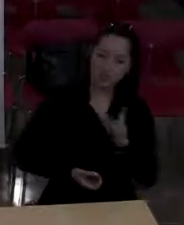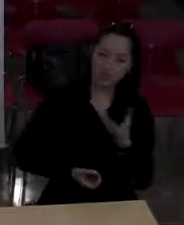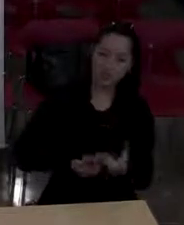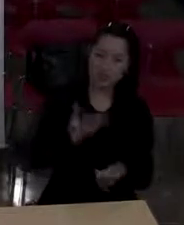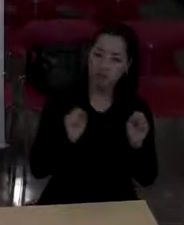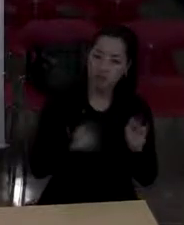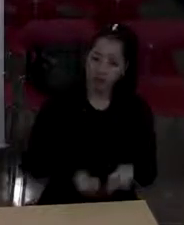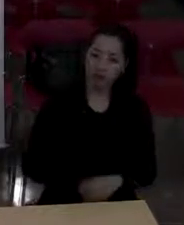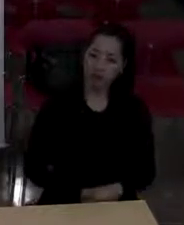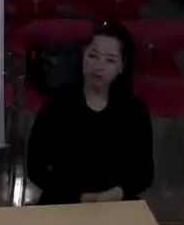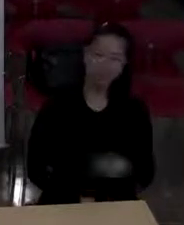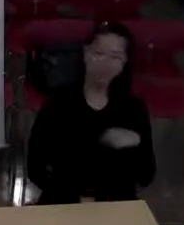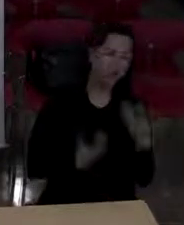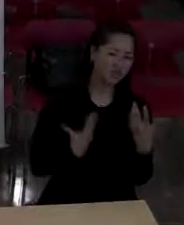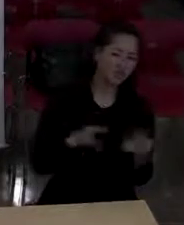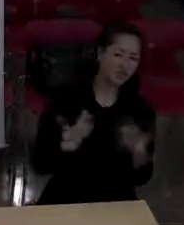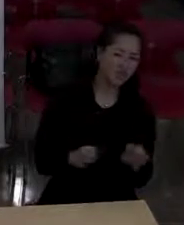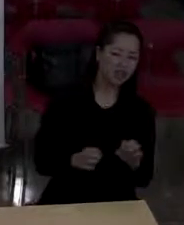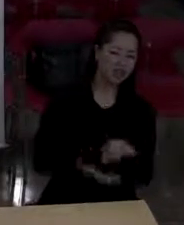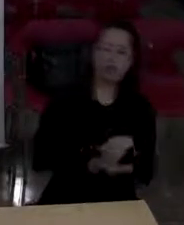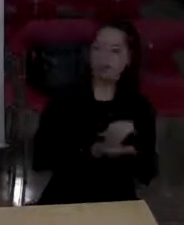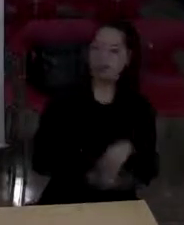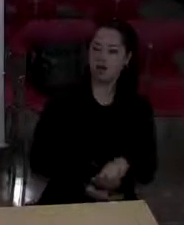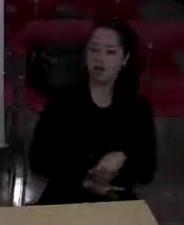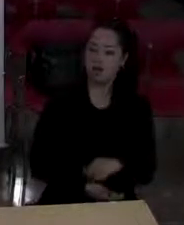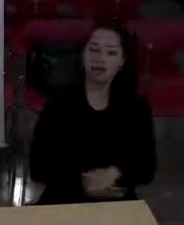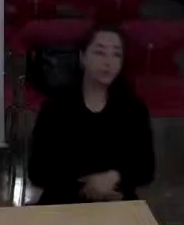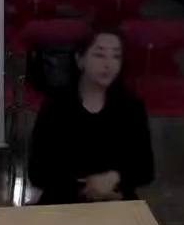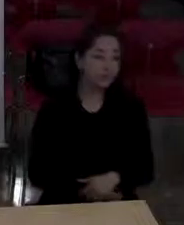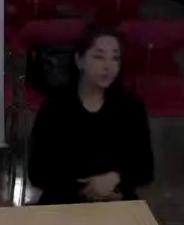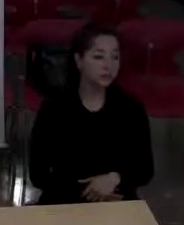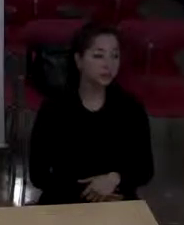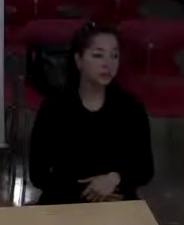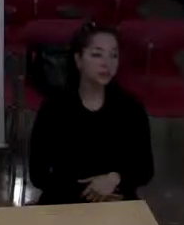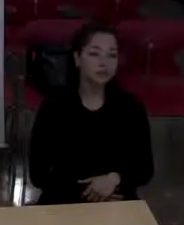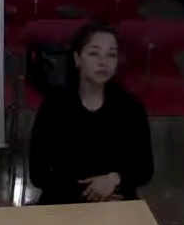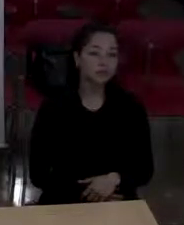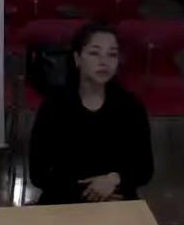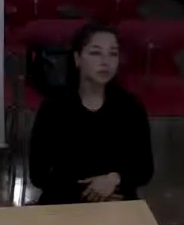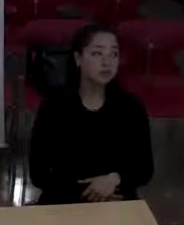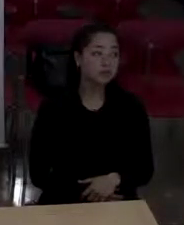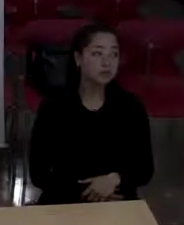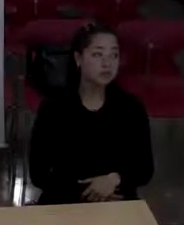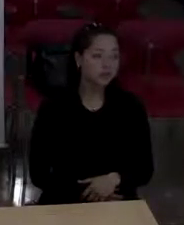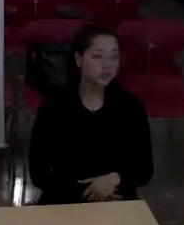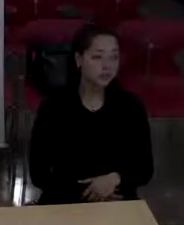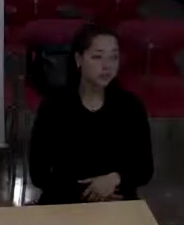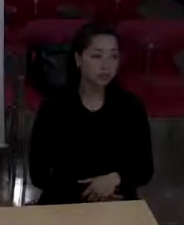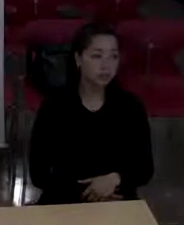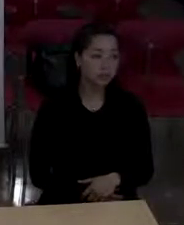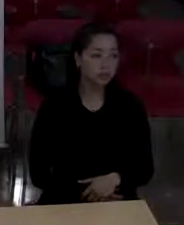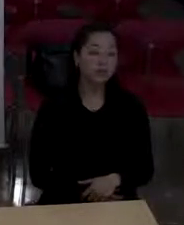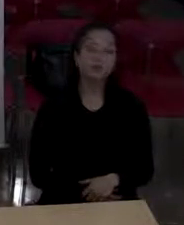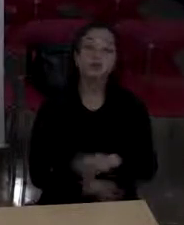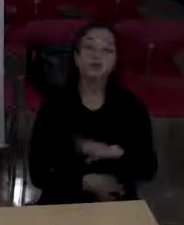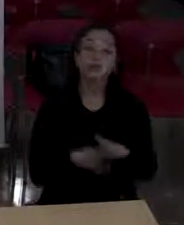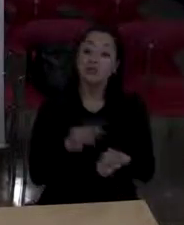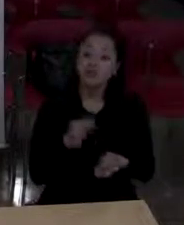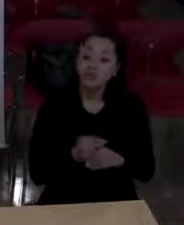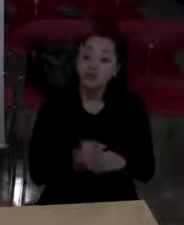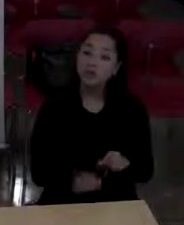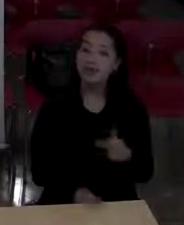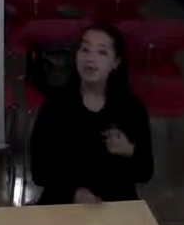algo. Y aquí son muy capaces de referirse ya a cosas o a pronombres muy personales como